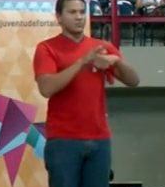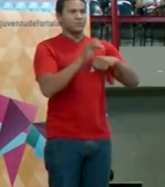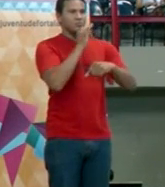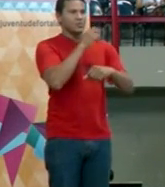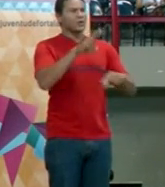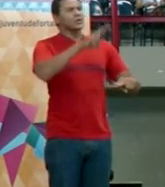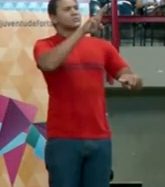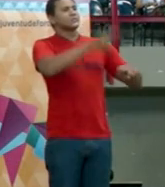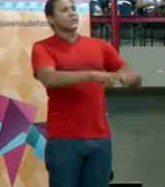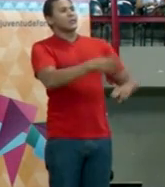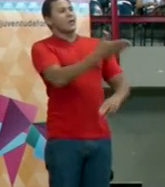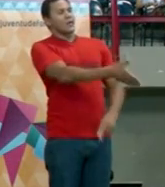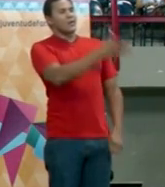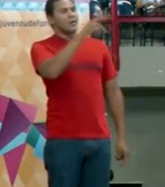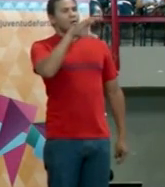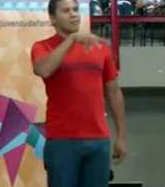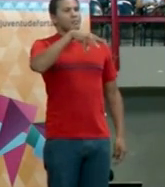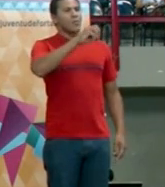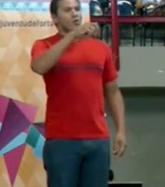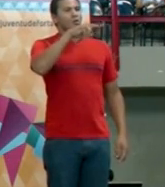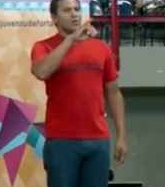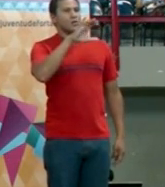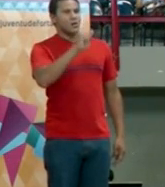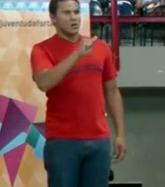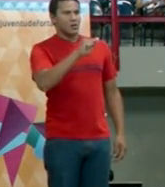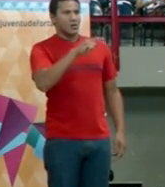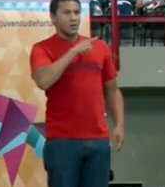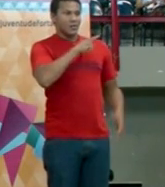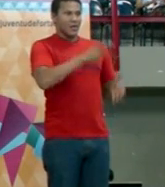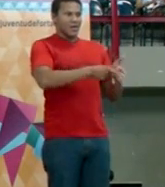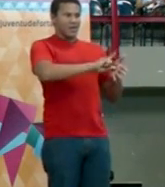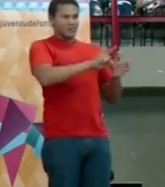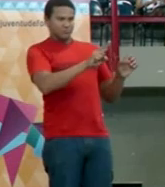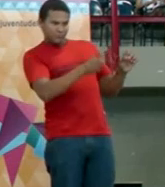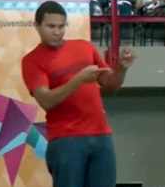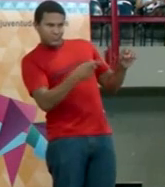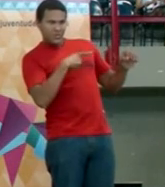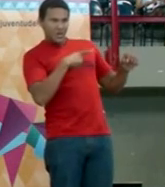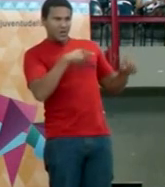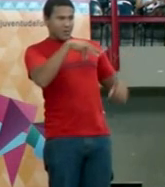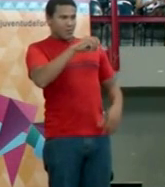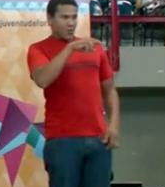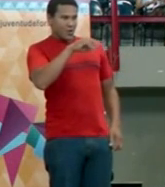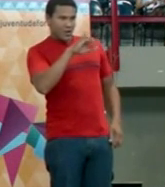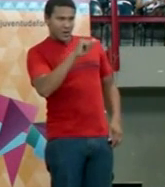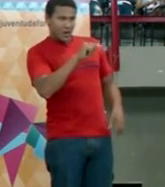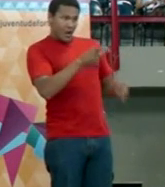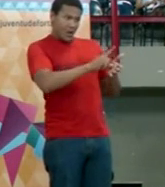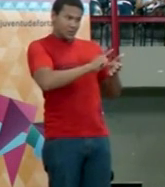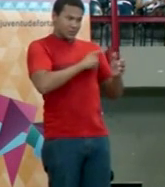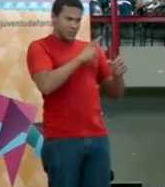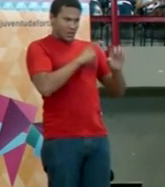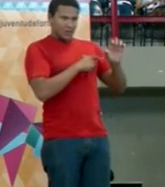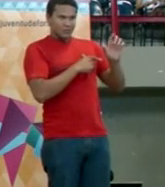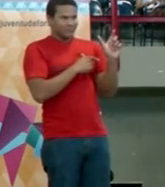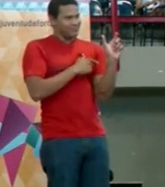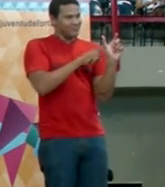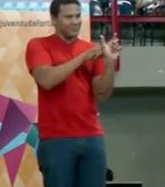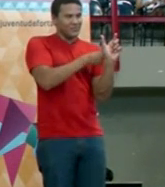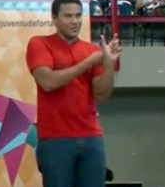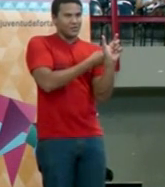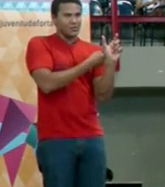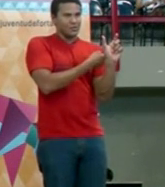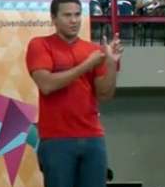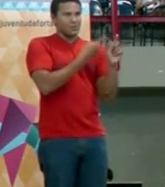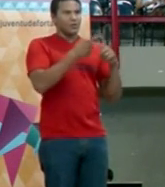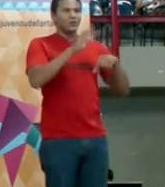senta aí, Mônica. Antes de Mônica tem a vírgula, porque Mônica é um vocativo, eu estou chamando a atenção dela. Apague